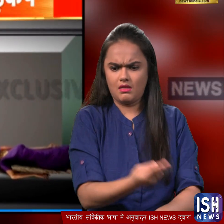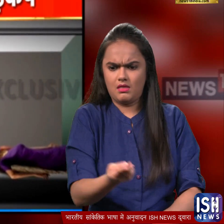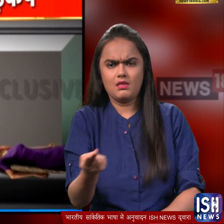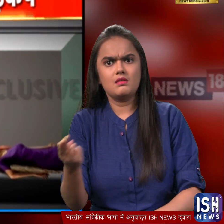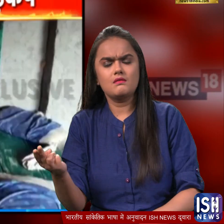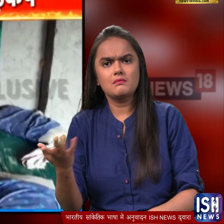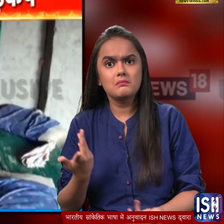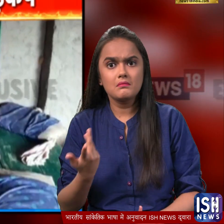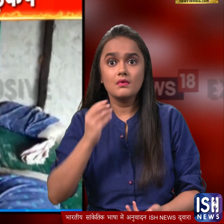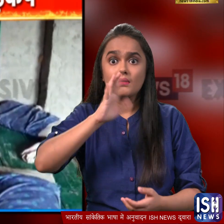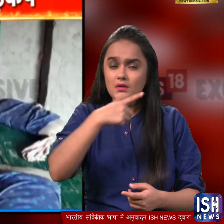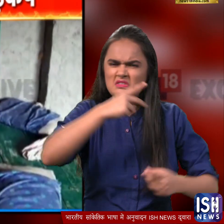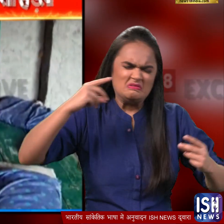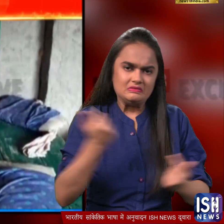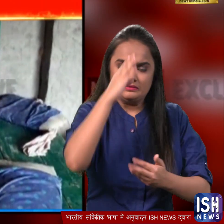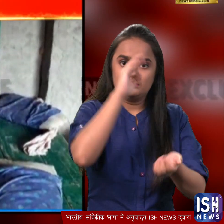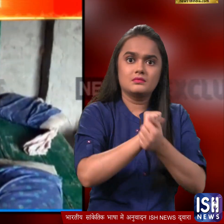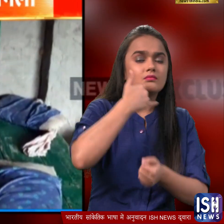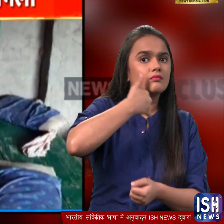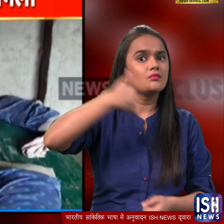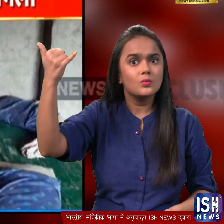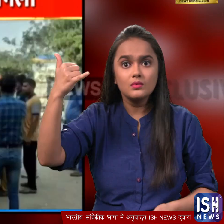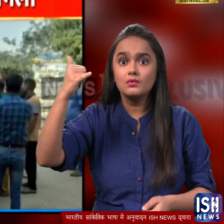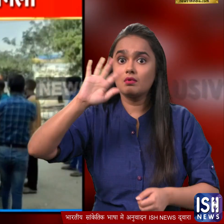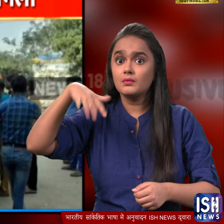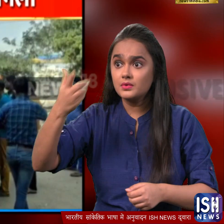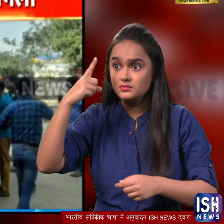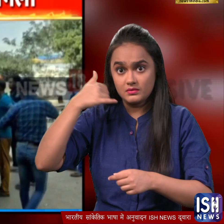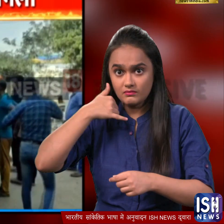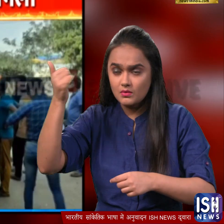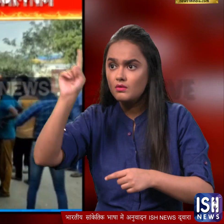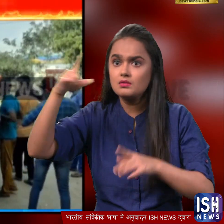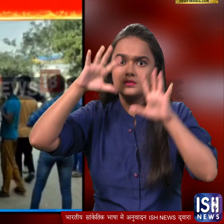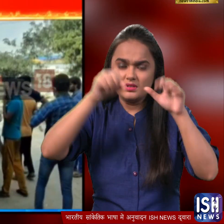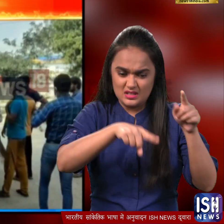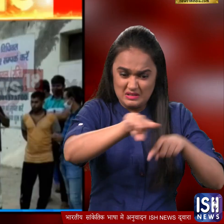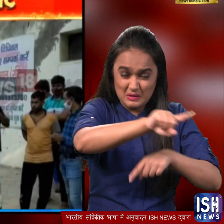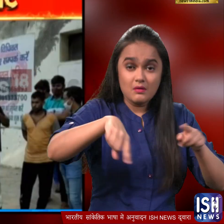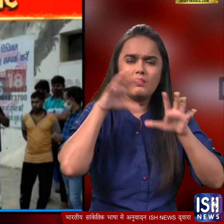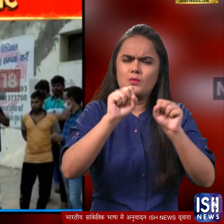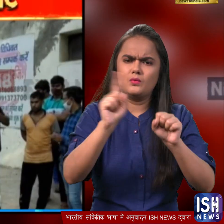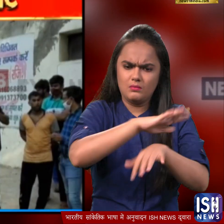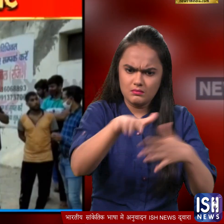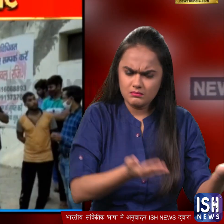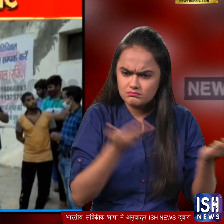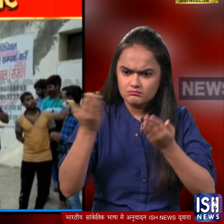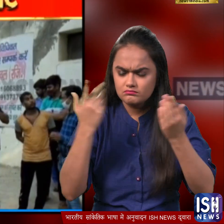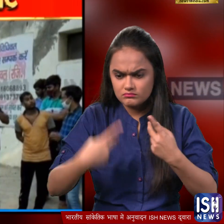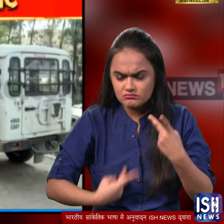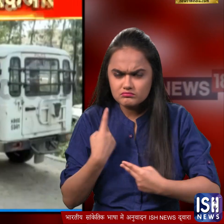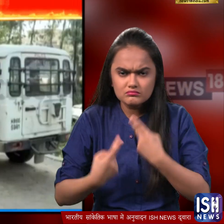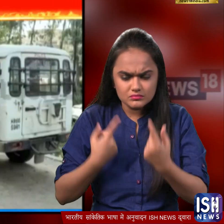पर पड़े नजर आए। जिसके बाद इसकी सूचना फौरन पुलिस को दी गई, जिसने इन सभी शवों को कब्जे में लेकर पोस्टमार्टम के लिए भेज